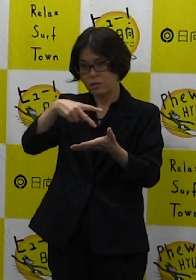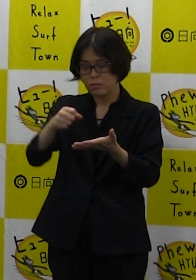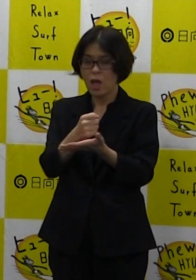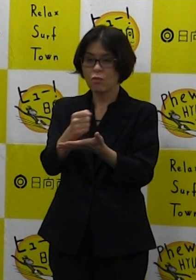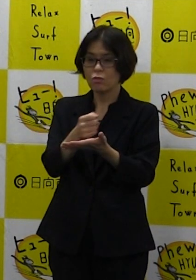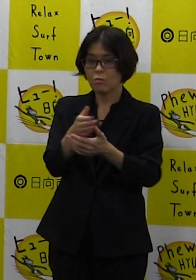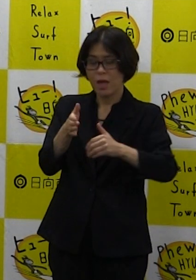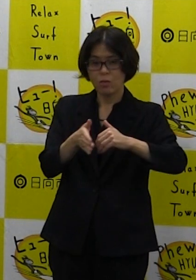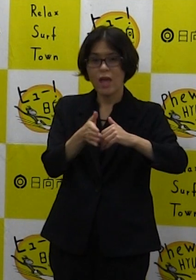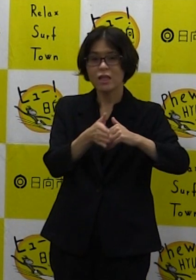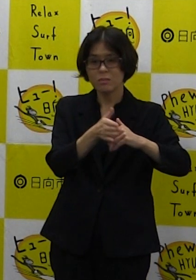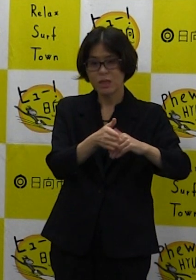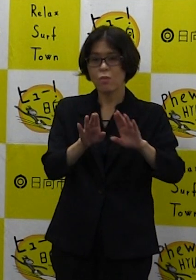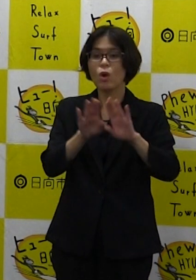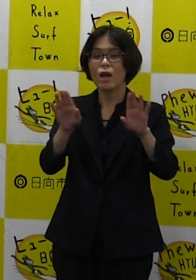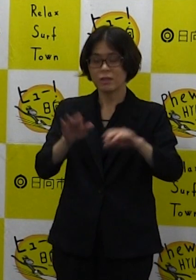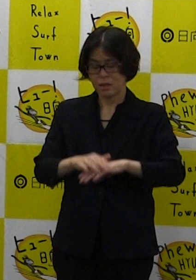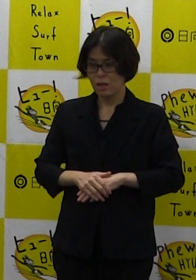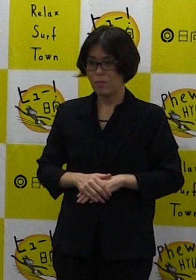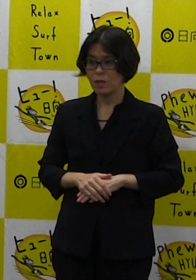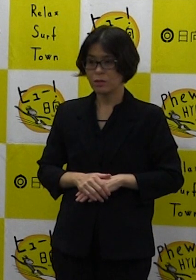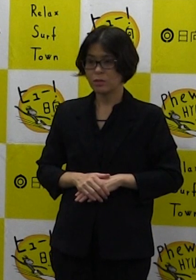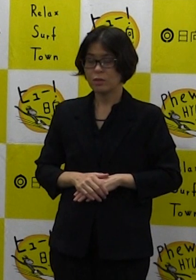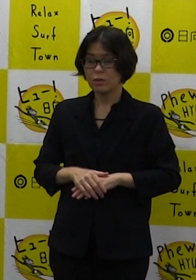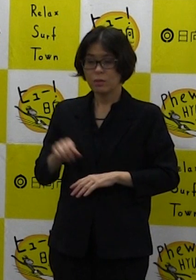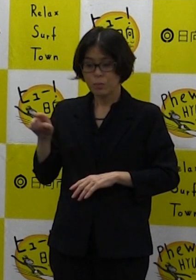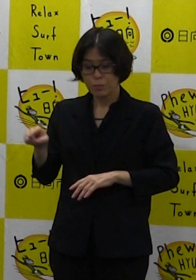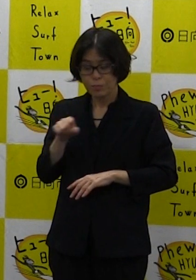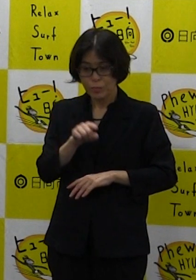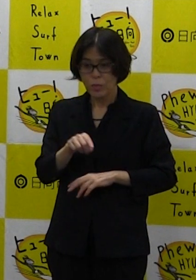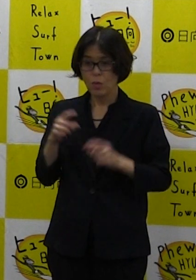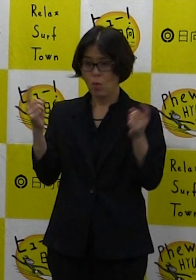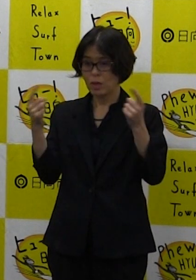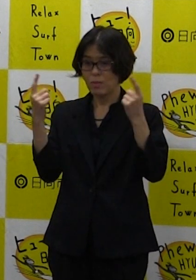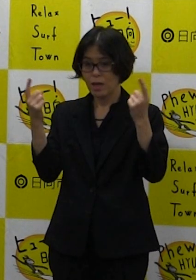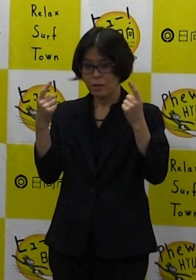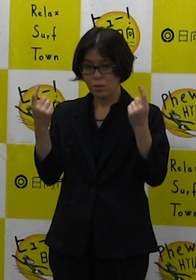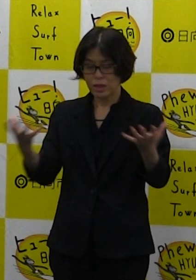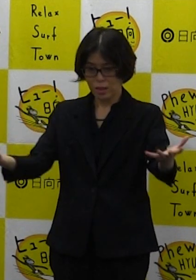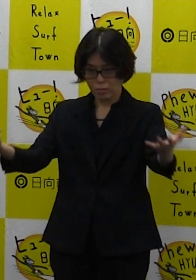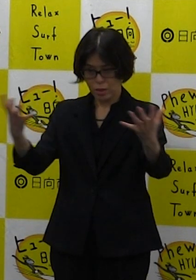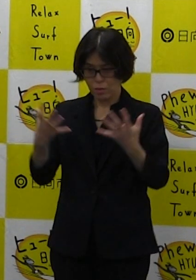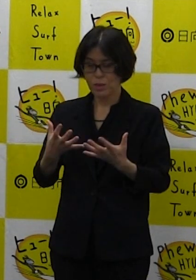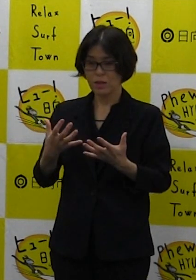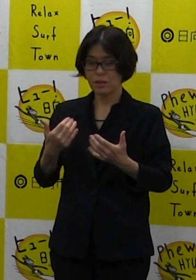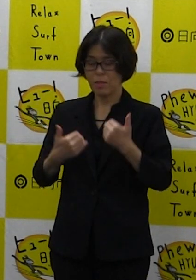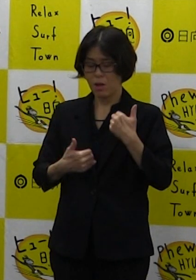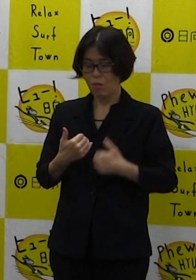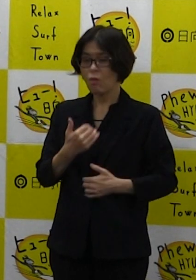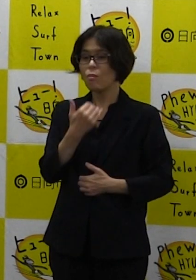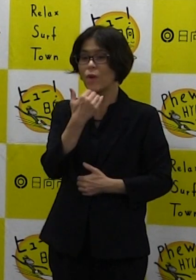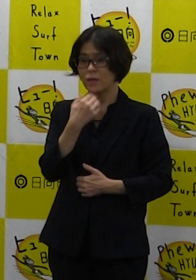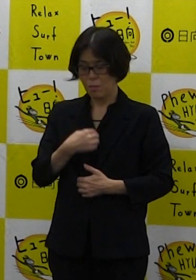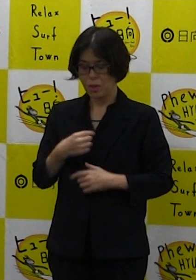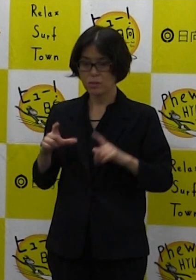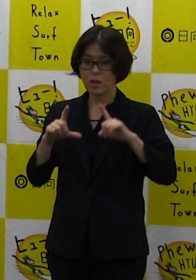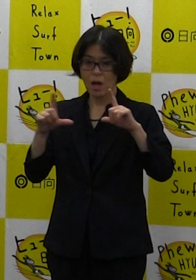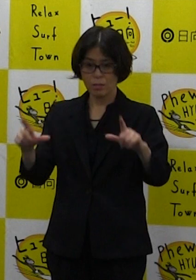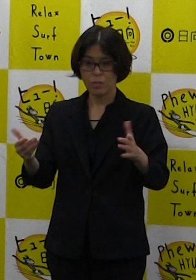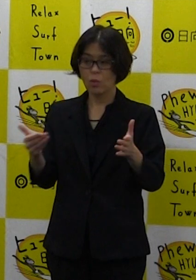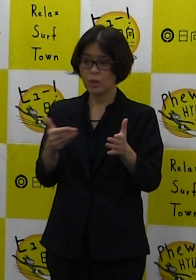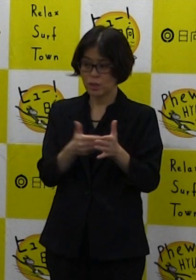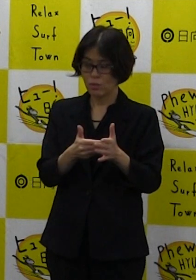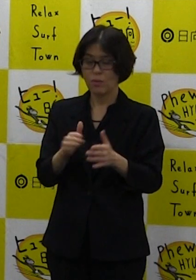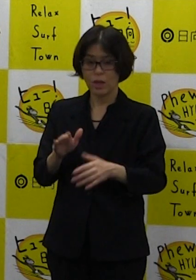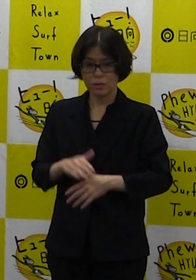レシピも開催をされます両イベントに多くの皆さんの来場をお待ちしております発表事項は以上となり